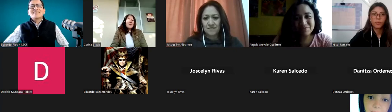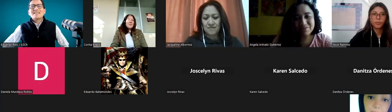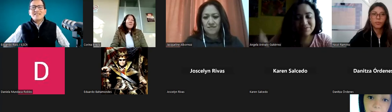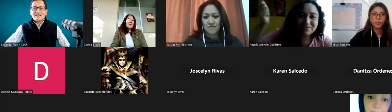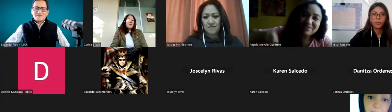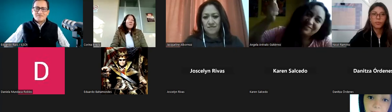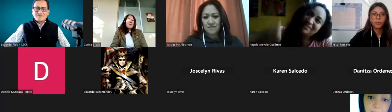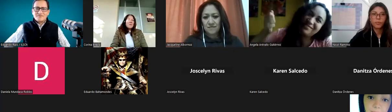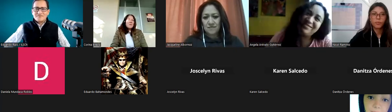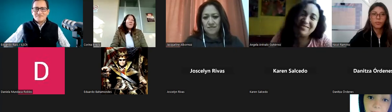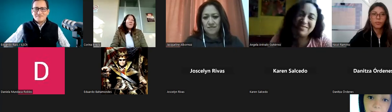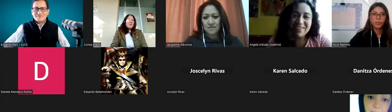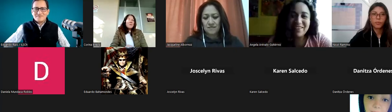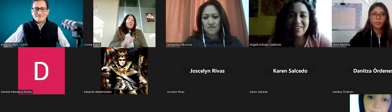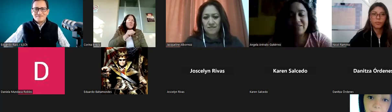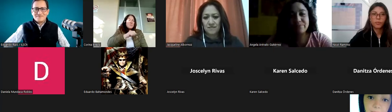Escribir.